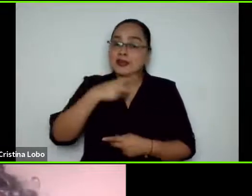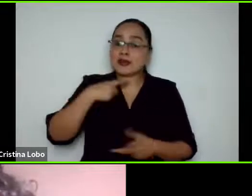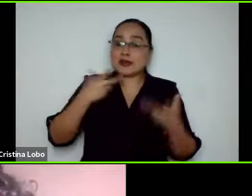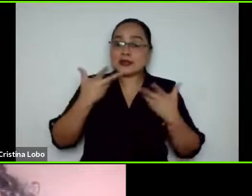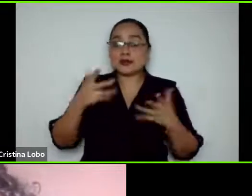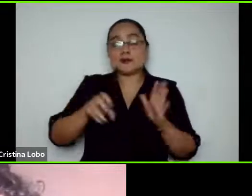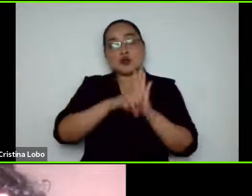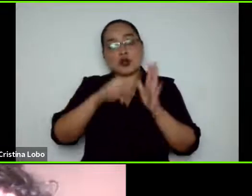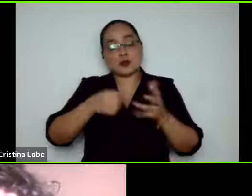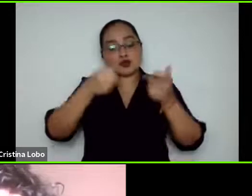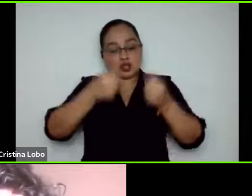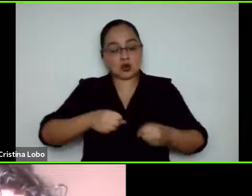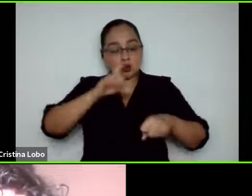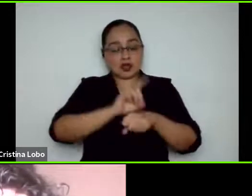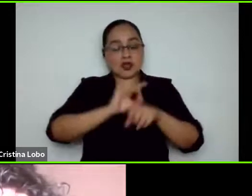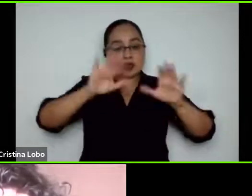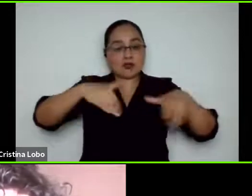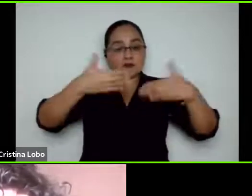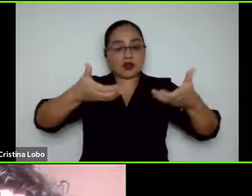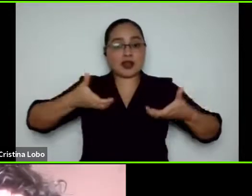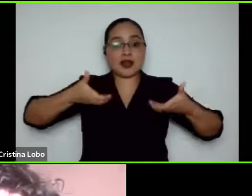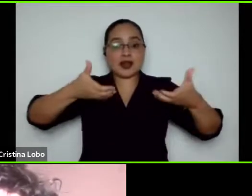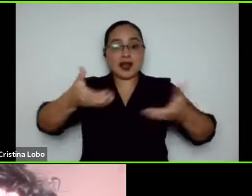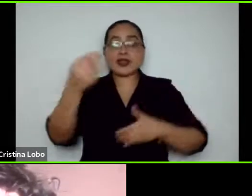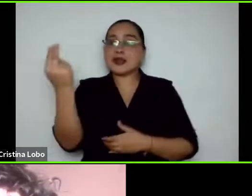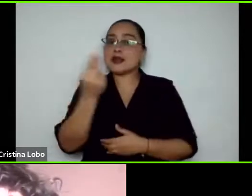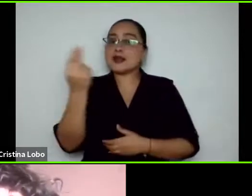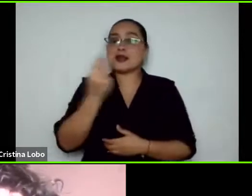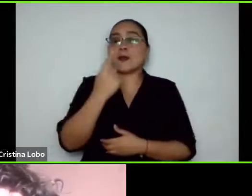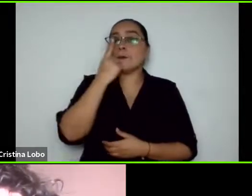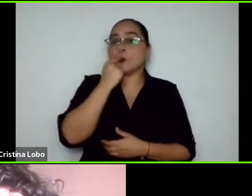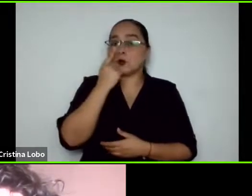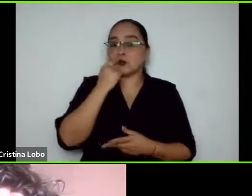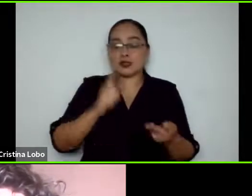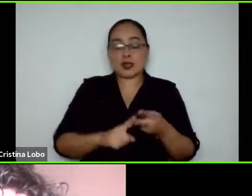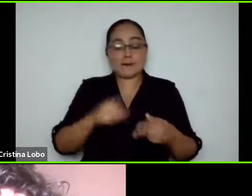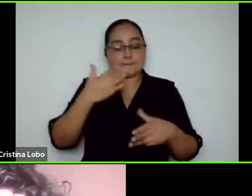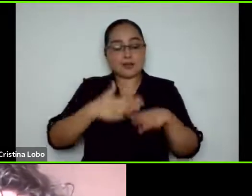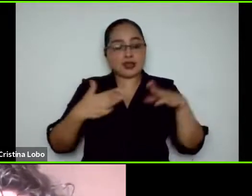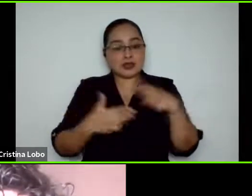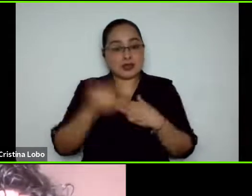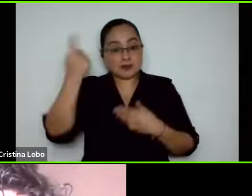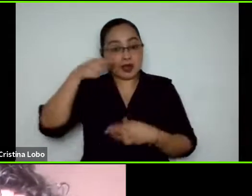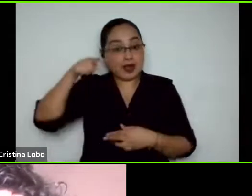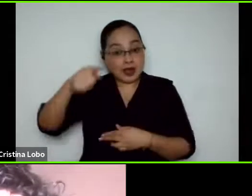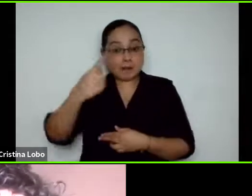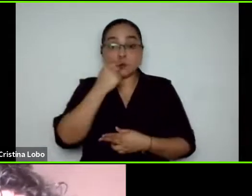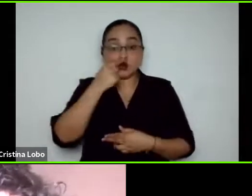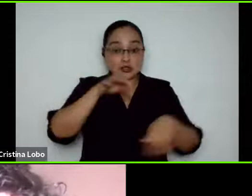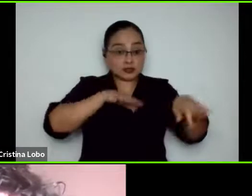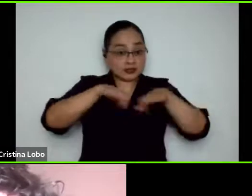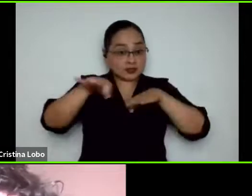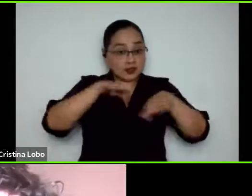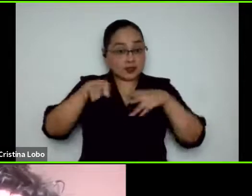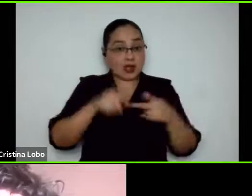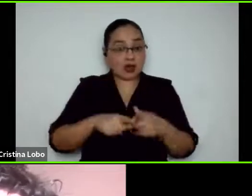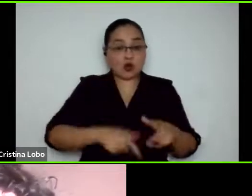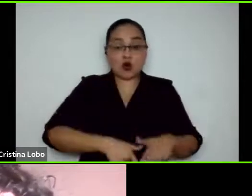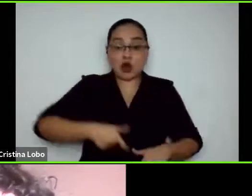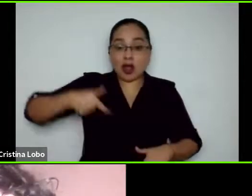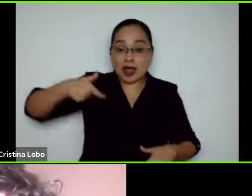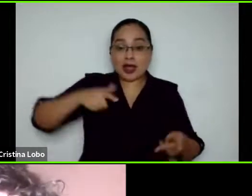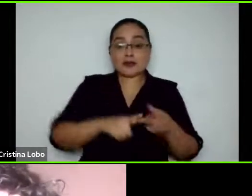requiere de proveer policías, de proveer materiales para que puedan llevar a cabo su función, de armas, de